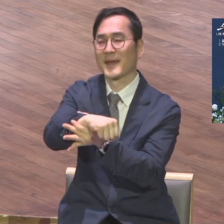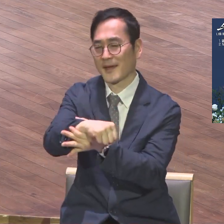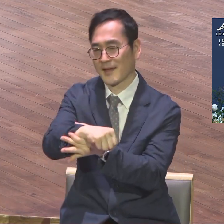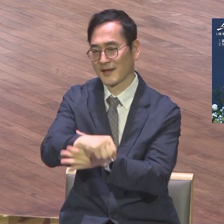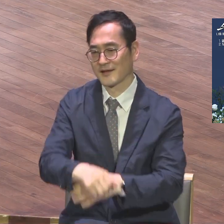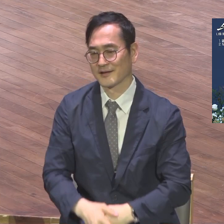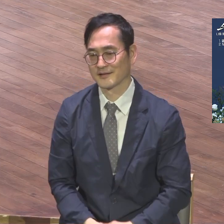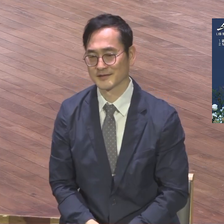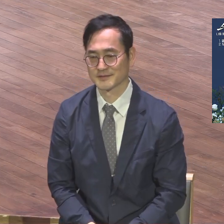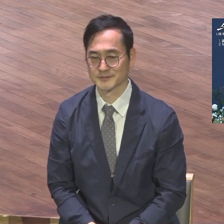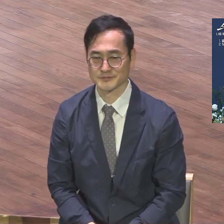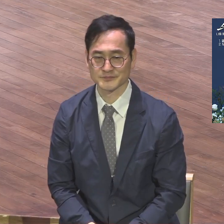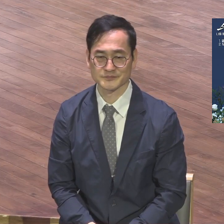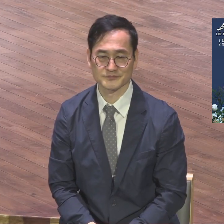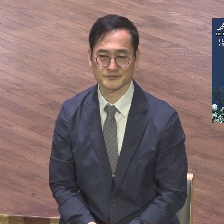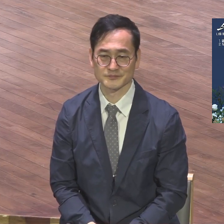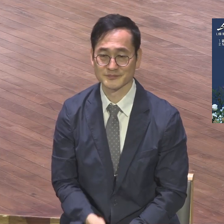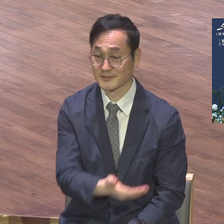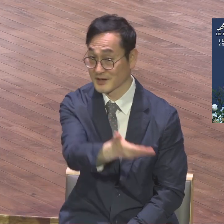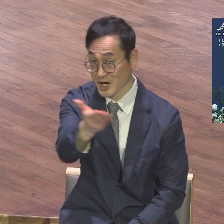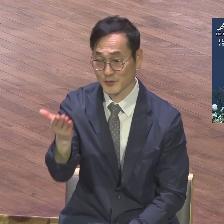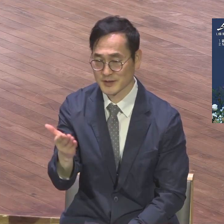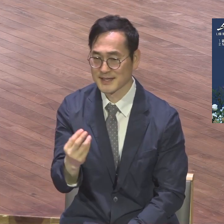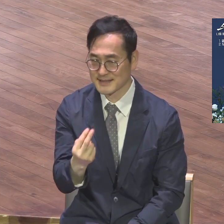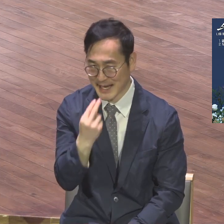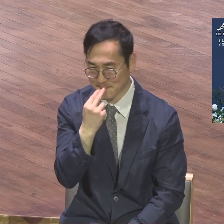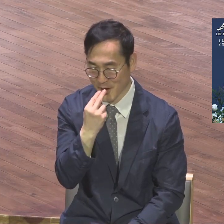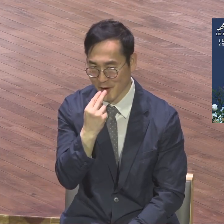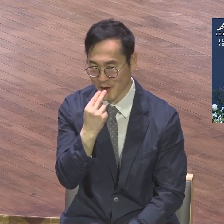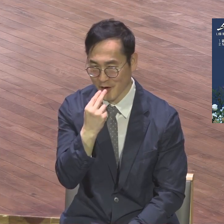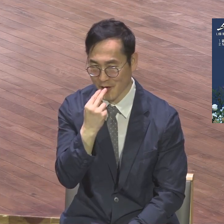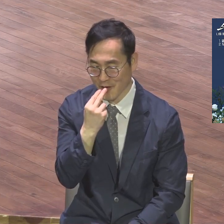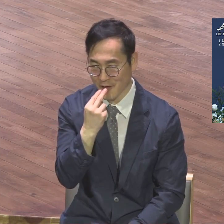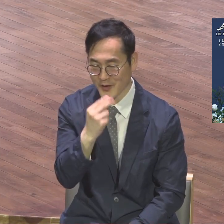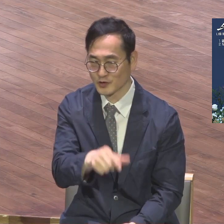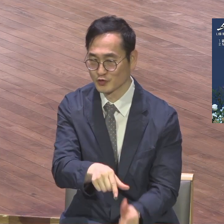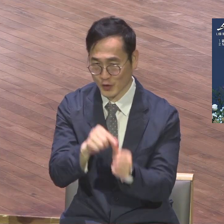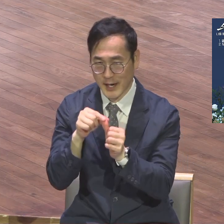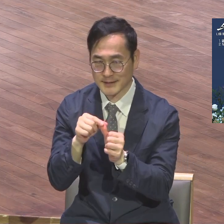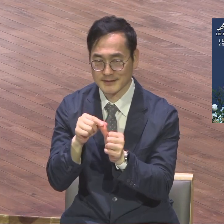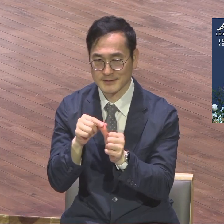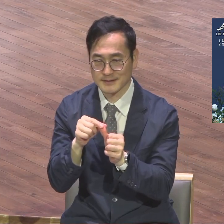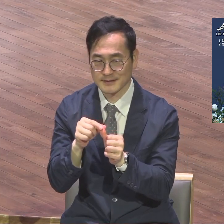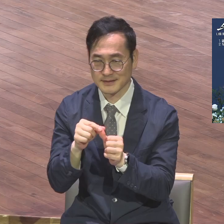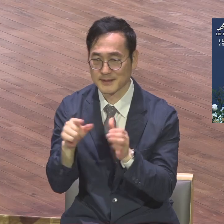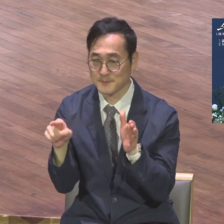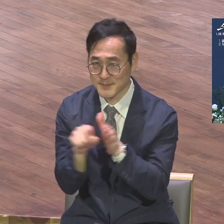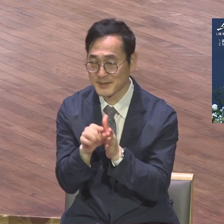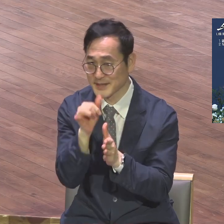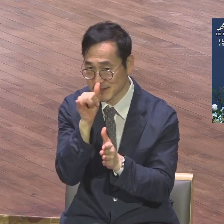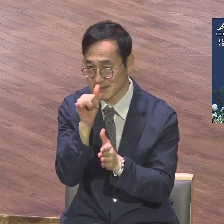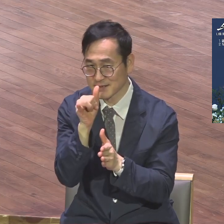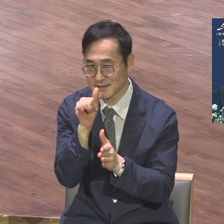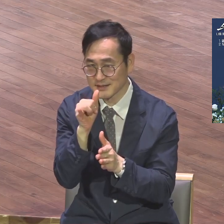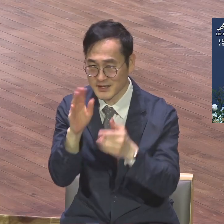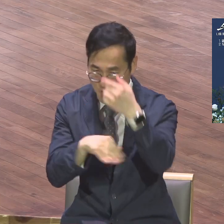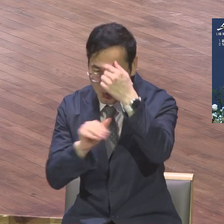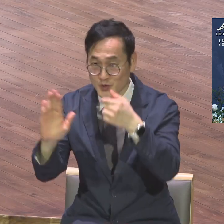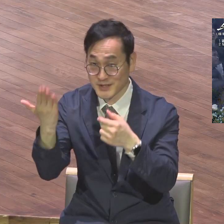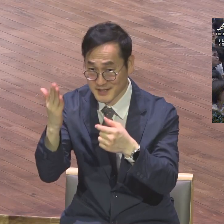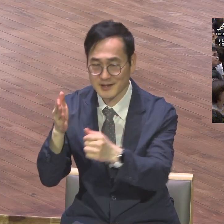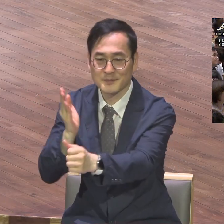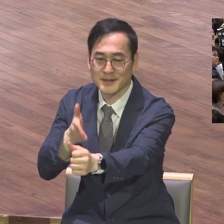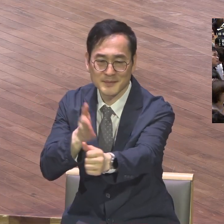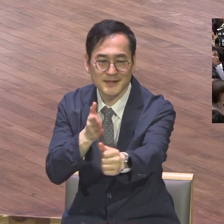체험하게 되었어요. 여기 모든 성도들 이런 생명경 역동을 일으키는 산 믿음의 사람들 다 되시기를